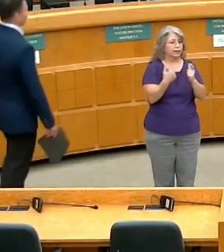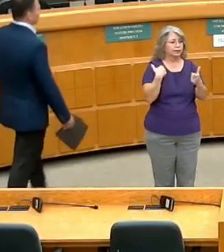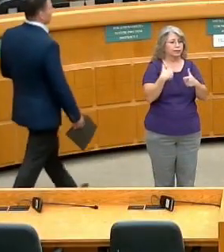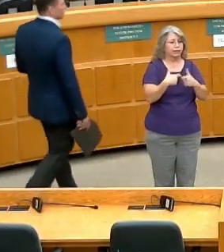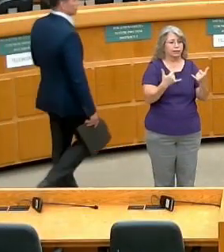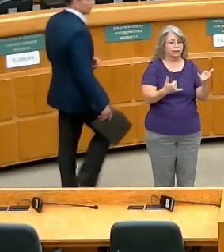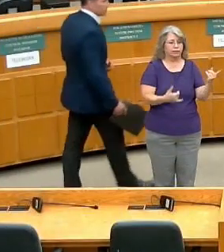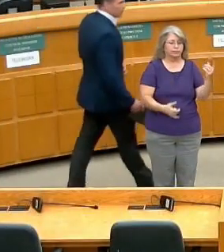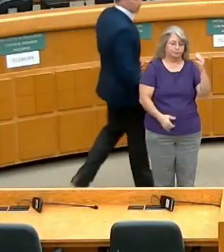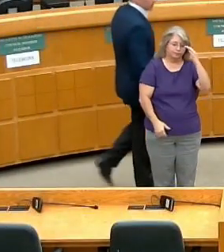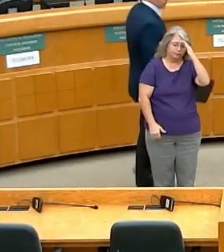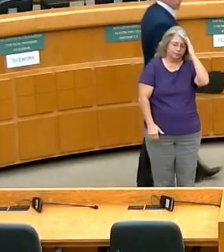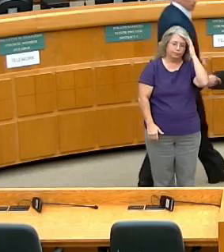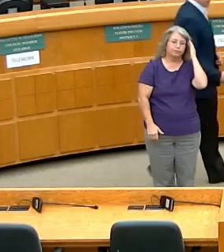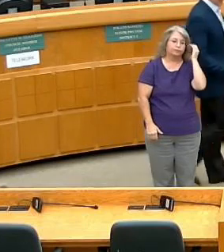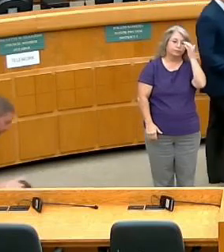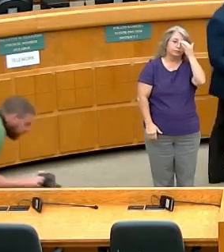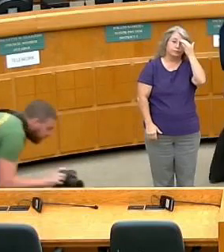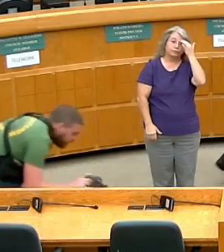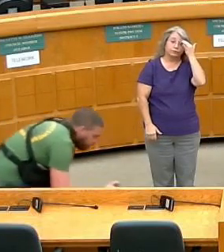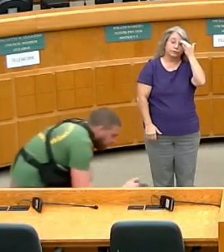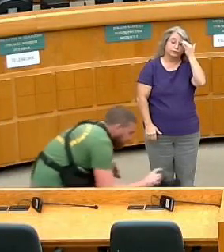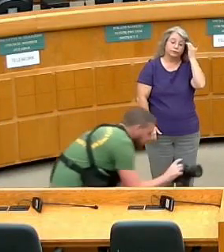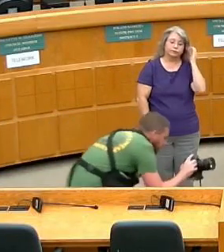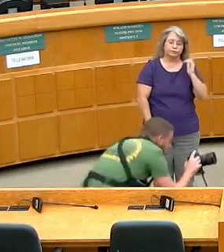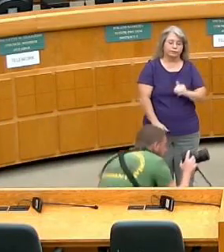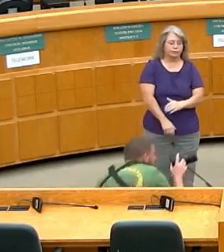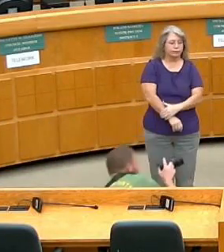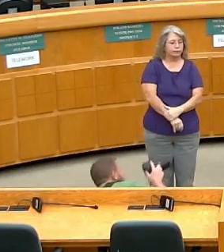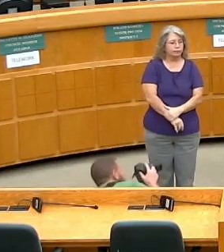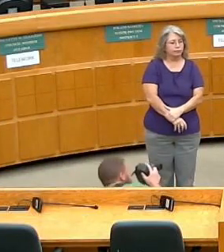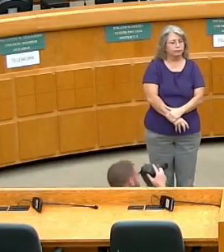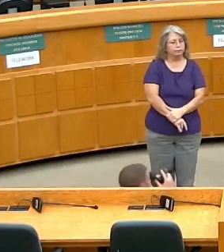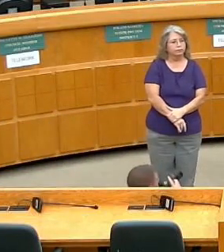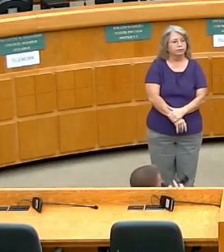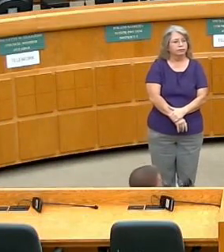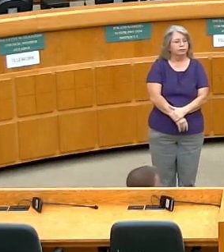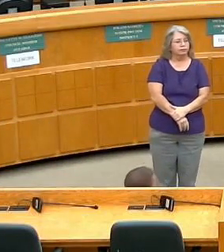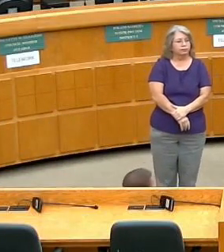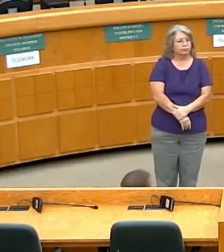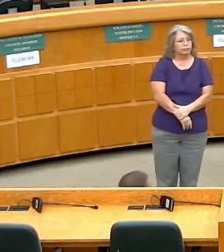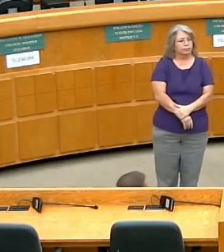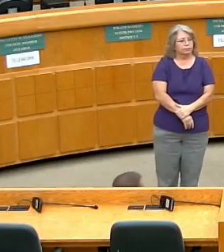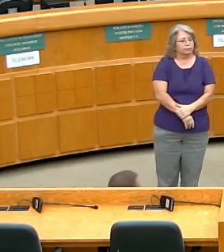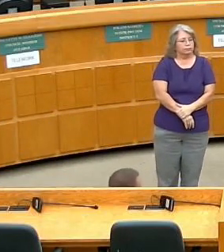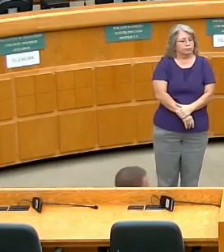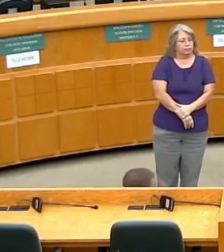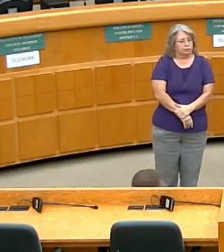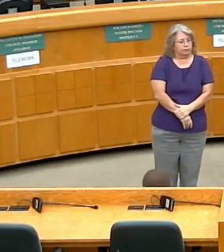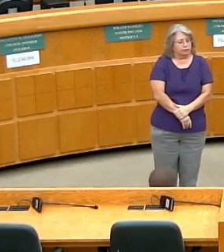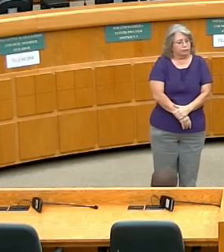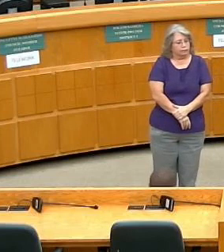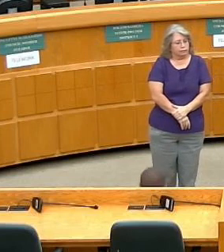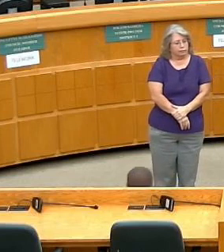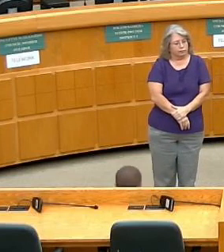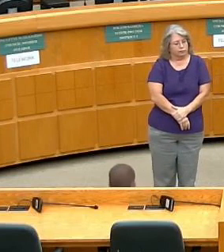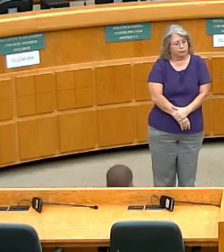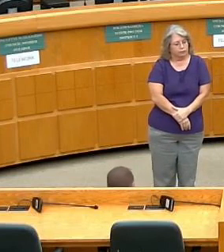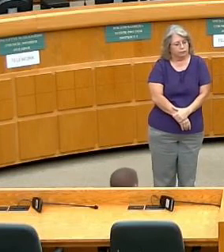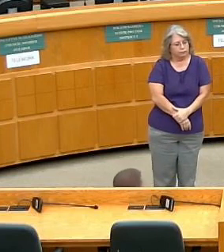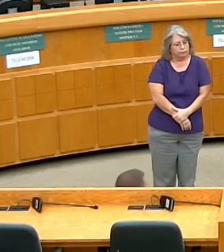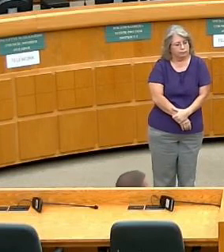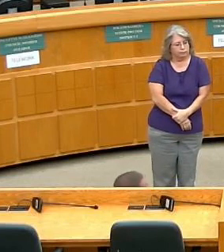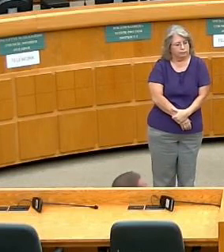Corpus Christi al donar 50 kits para realizar pruebas al Distrito de Salud Pública. Los kits se espera lleguen la próxima semana. Para el Domingo